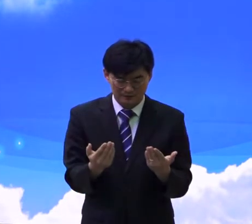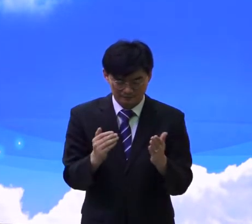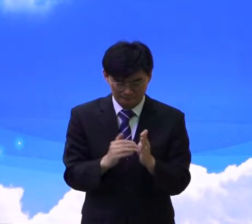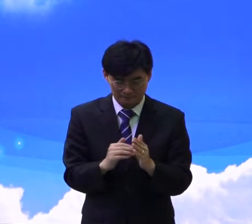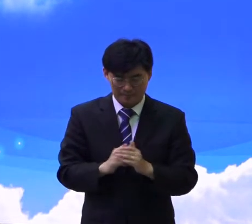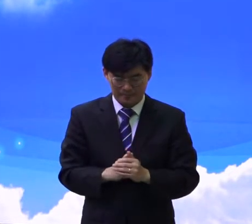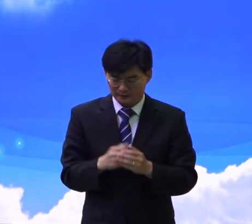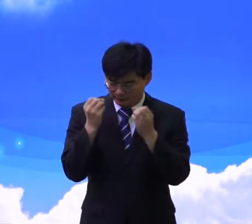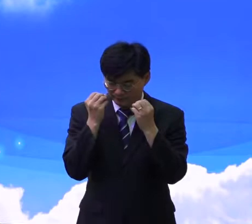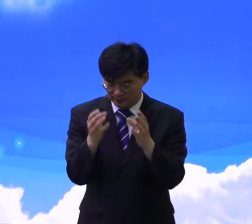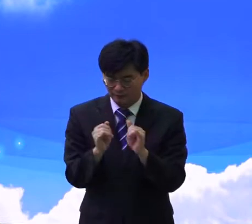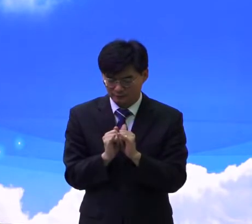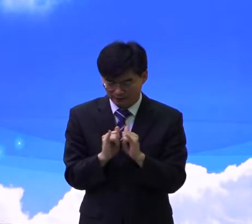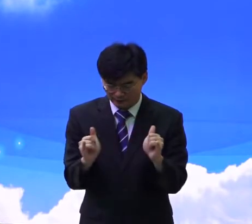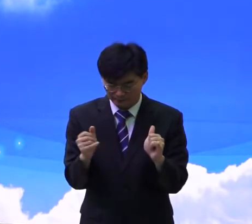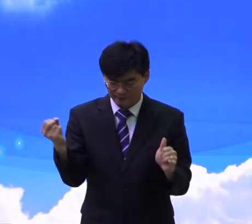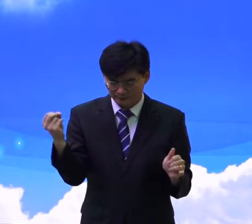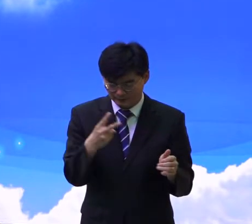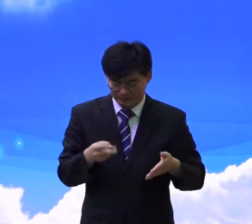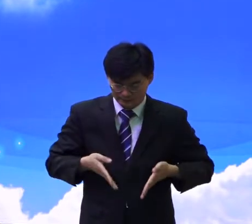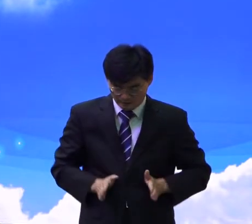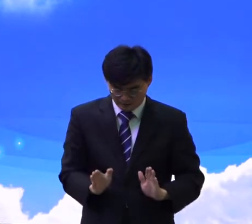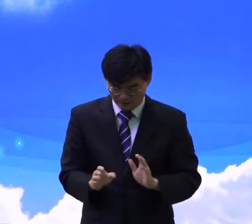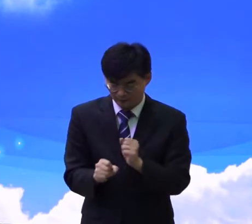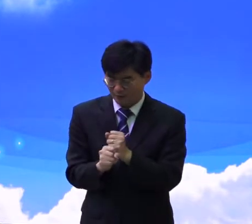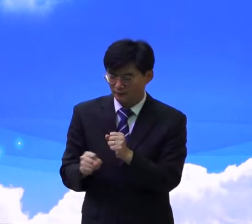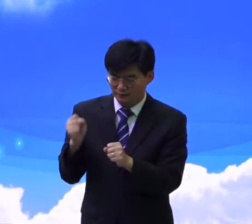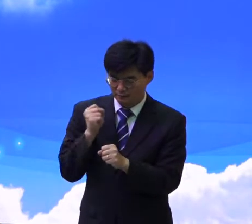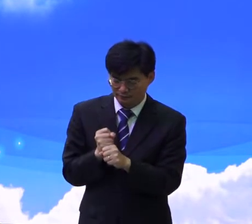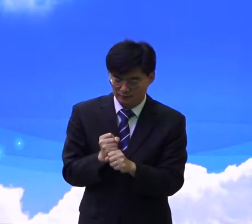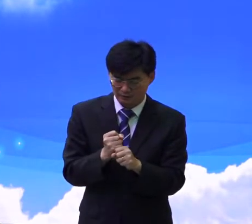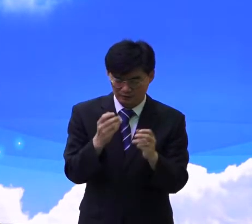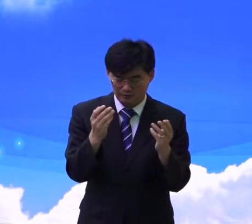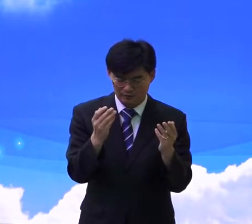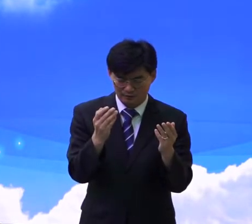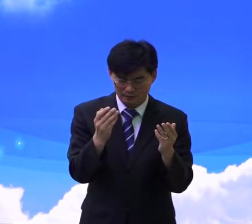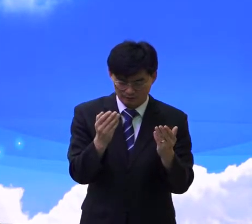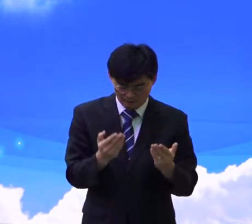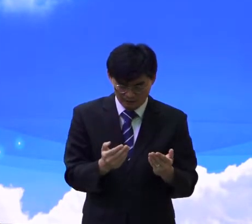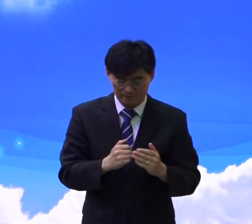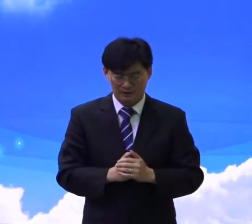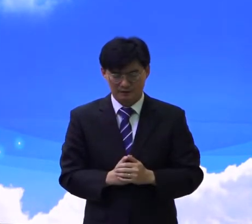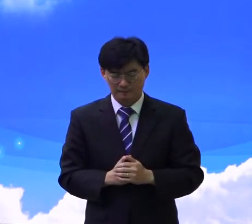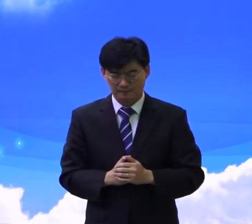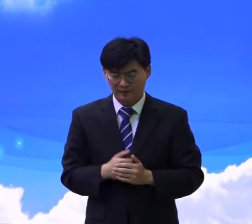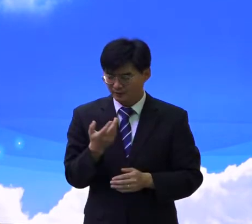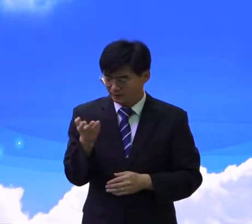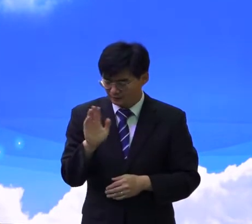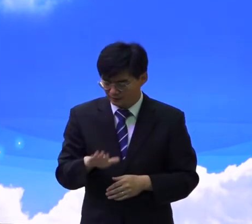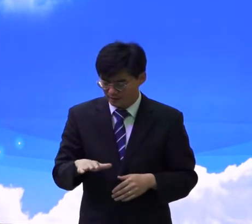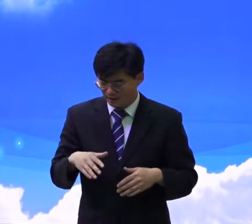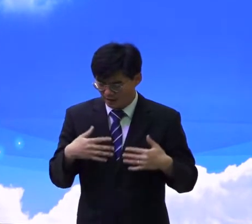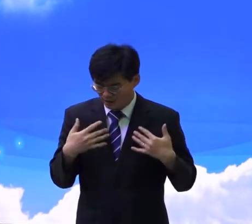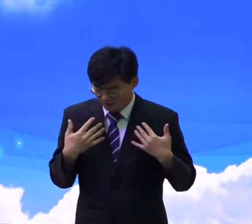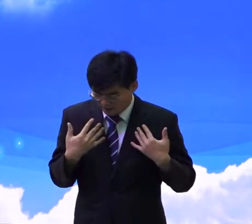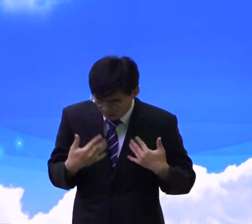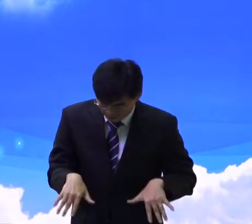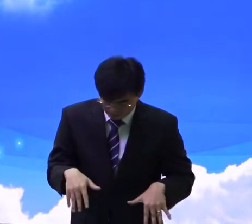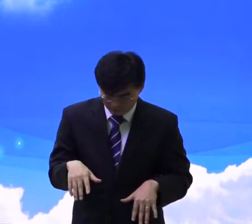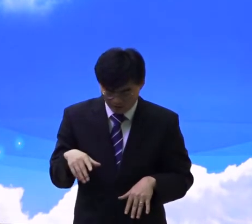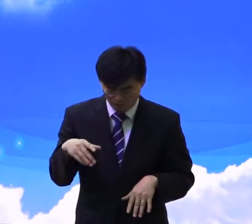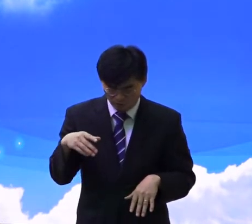새로운 피조물로 거듭난 새 삶을 산다고 하면서도 여전히 나약하고 어리석음에 빠져있을 때가